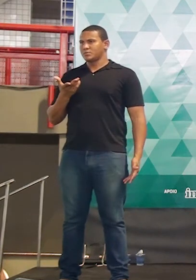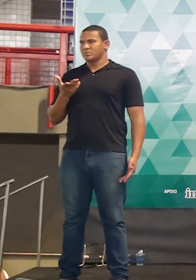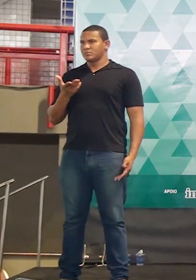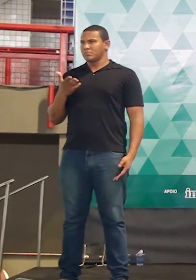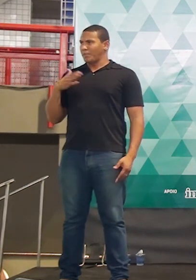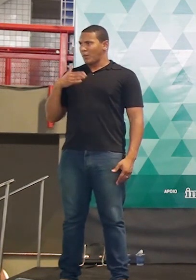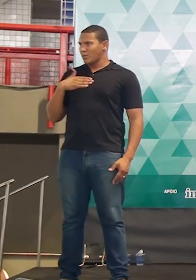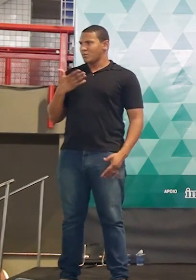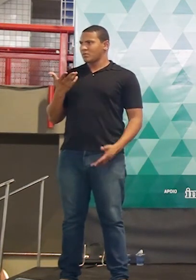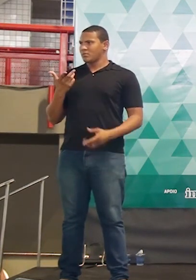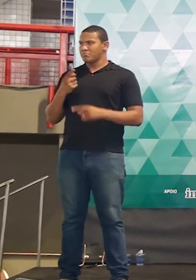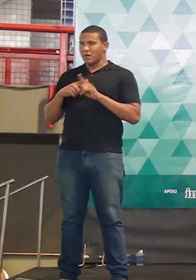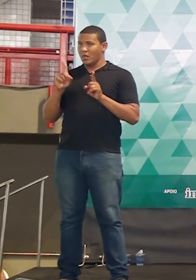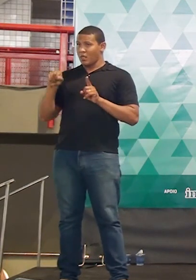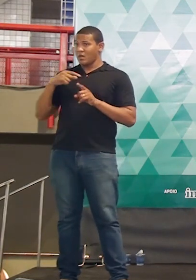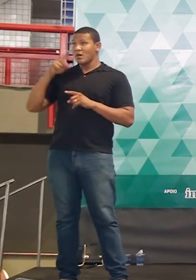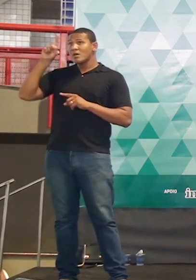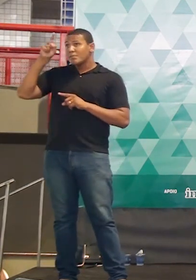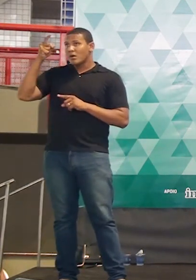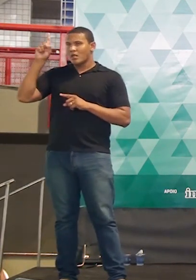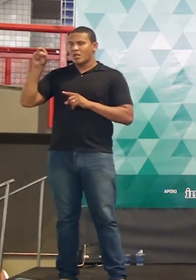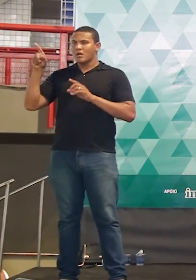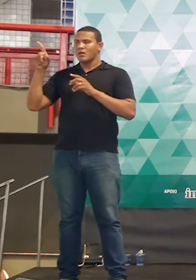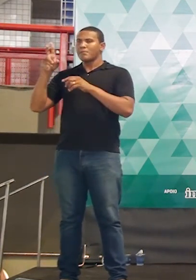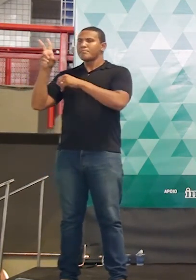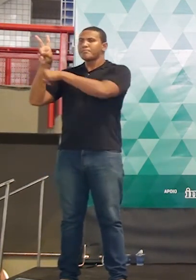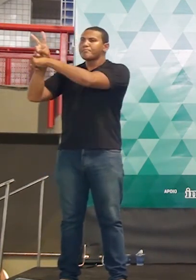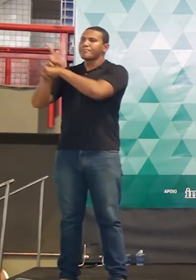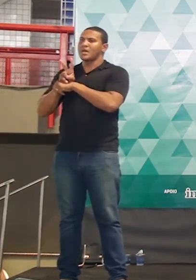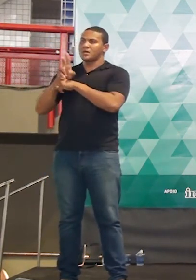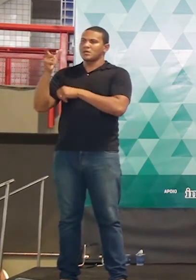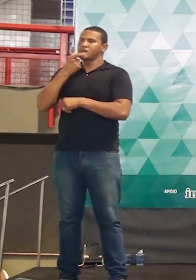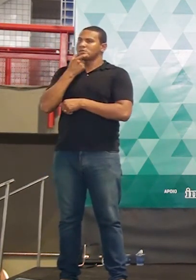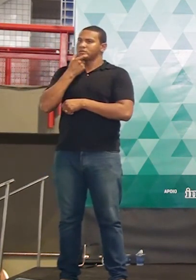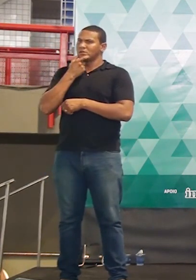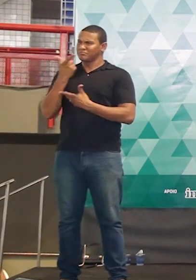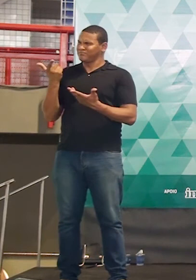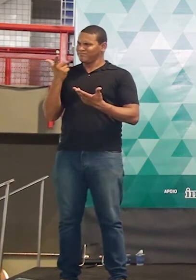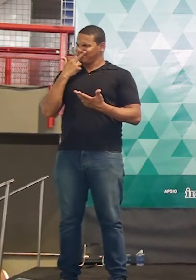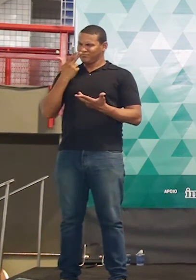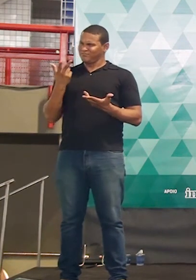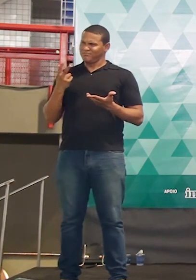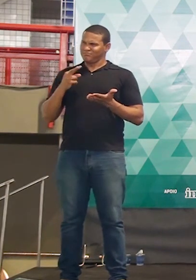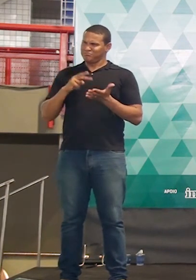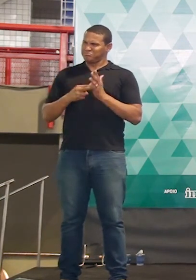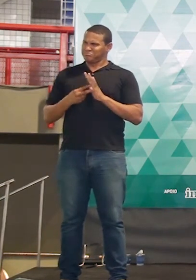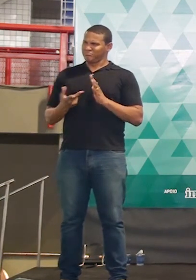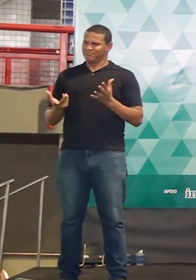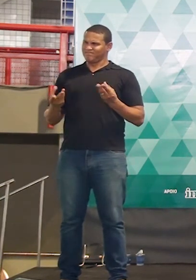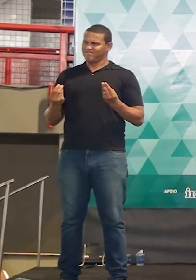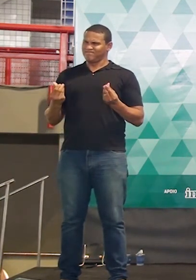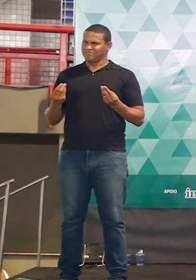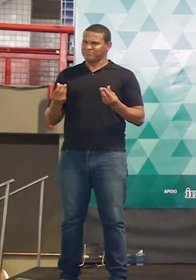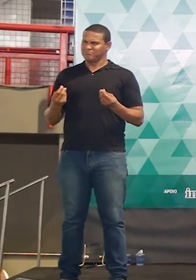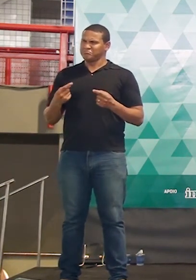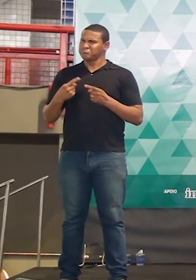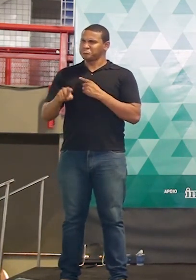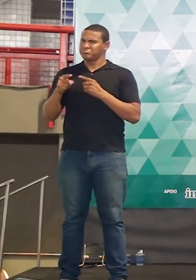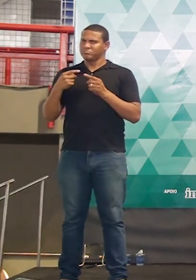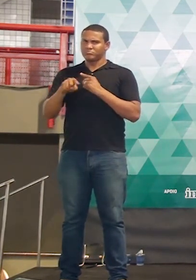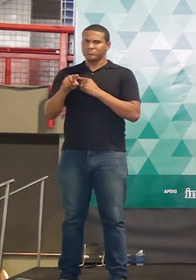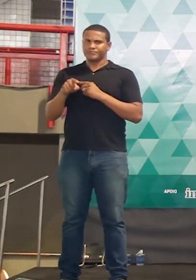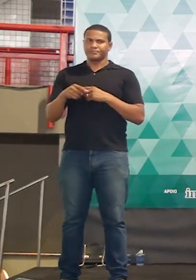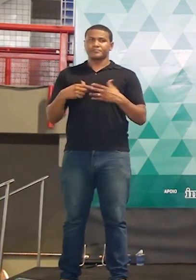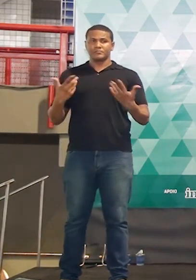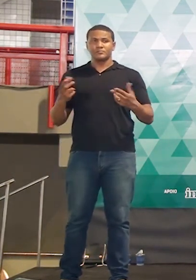o apóstrofo é da língua inglesa. Não tem sentido eu usar no plural esse apóstrofo, não tem cabimento nenhum.